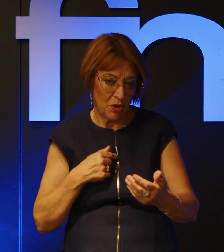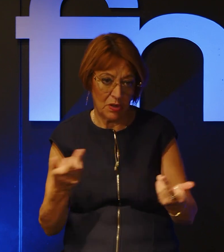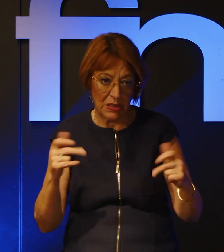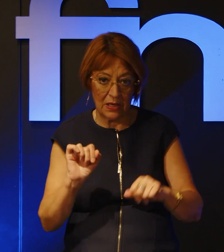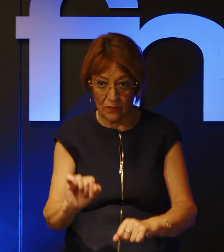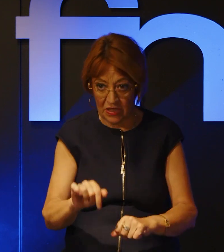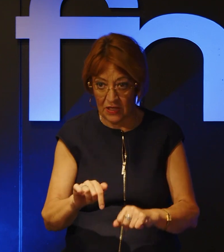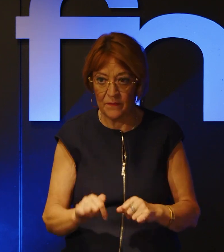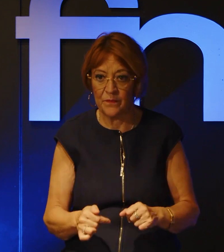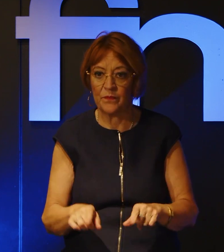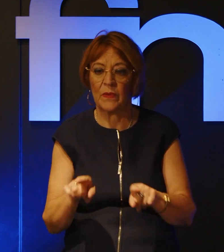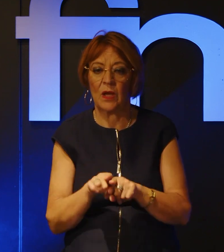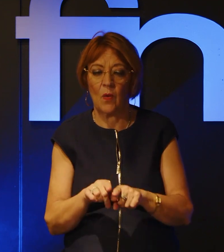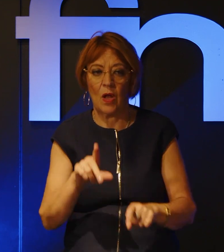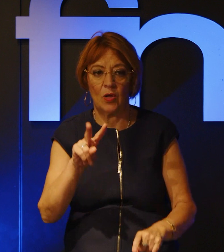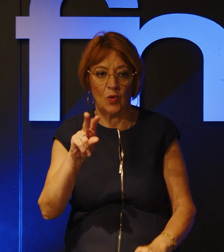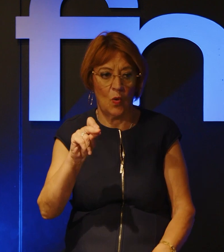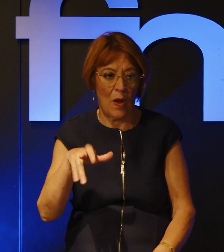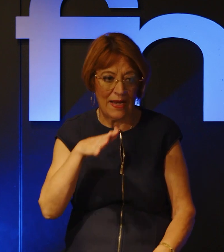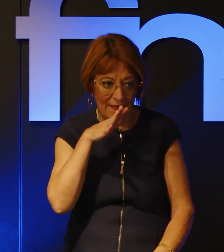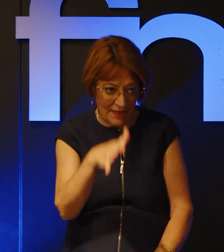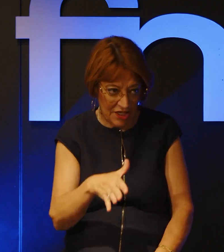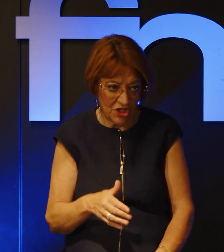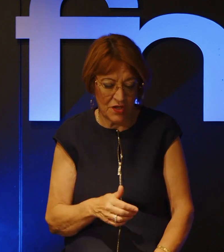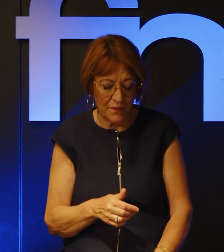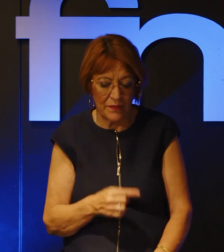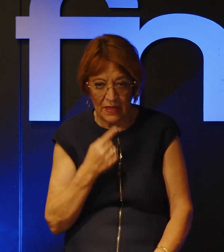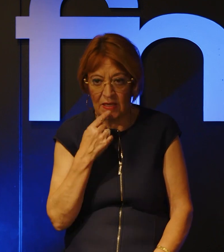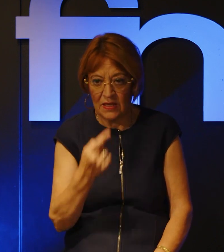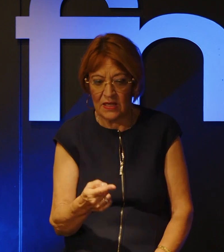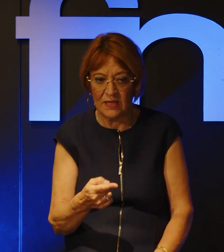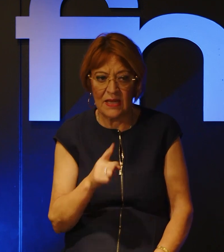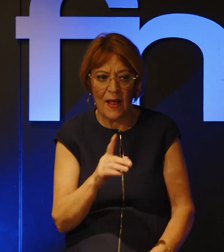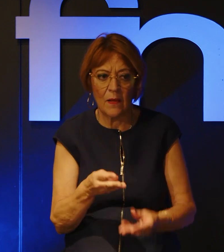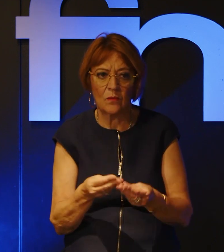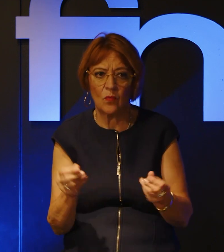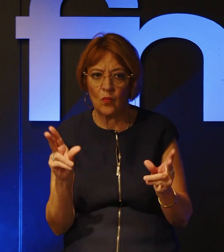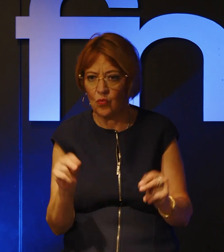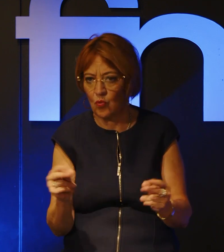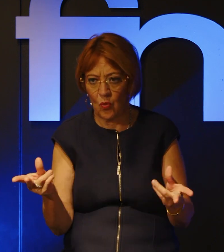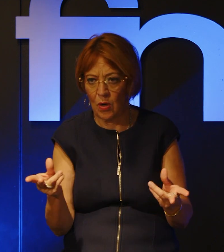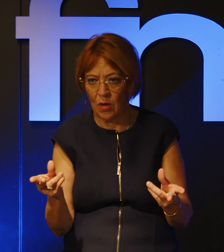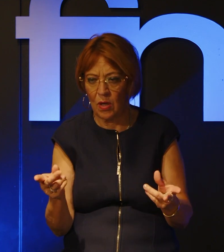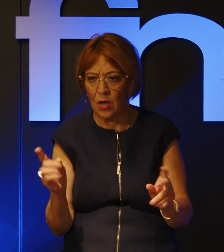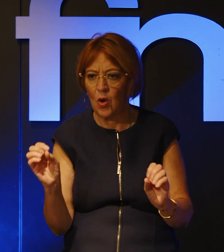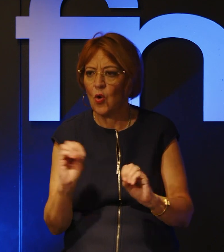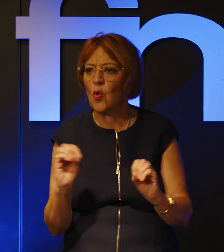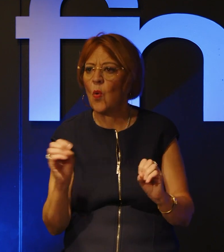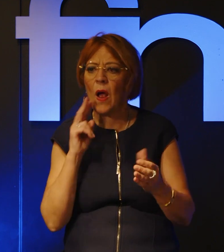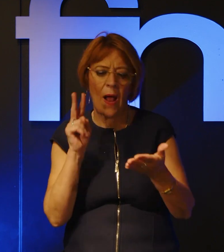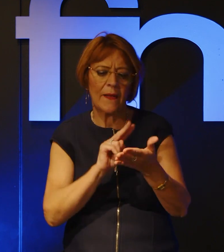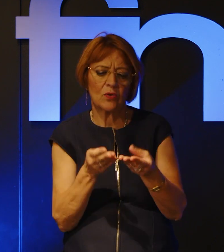aqui Como a Luana diz e referiu ela não é neutra Até porque não há não há